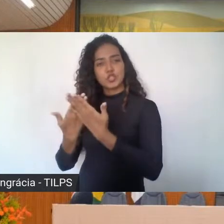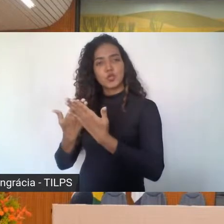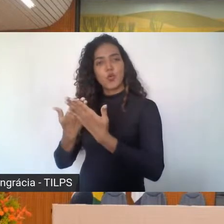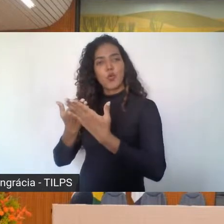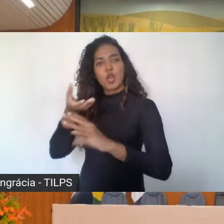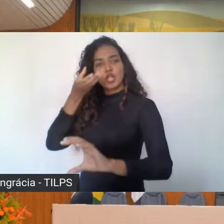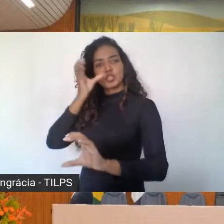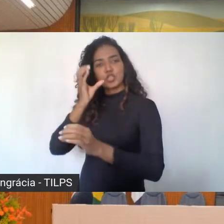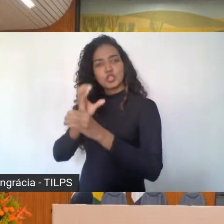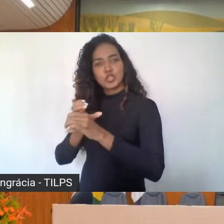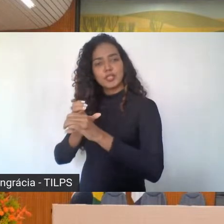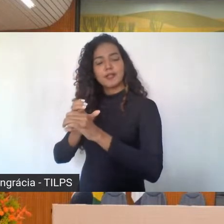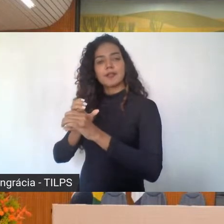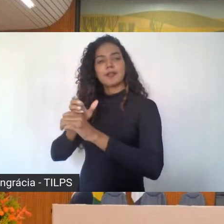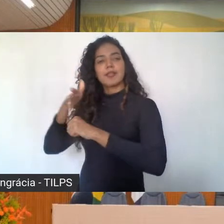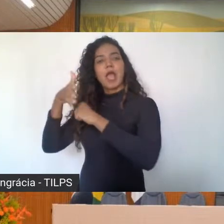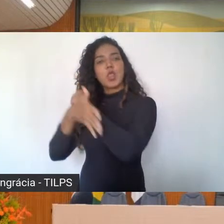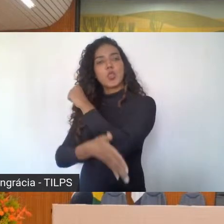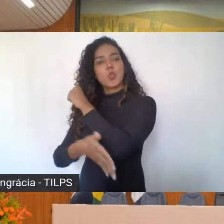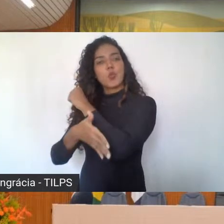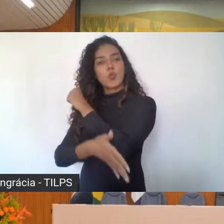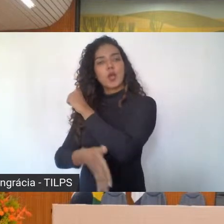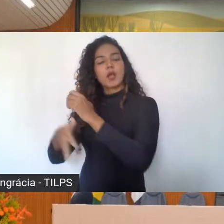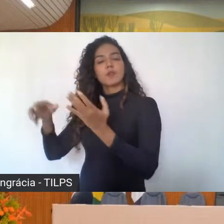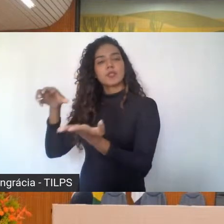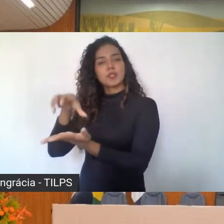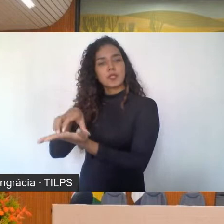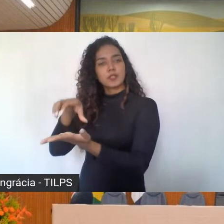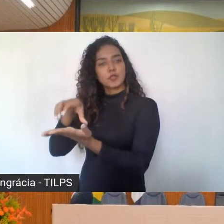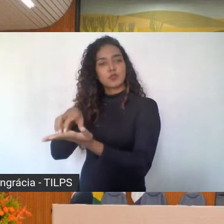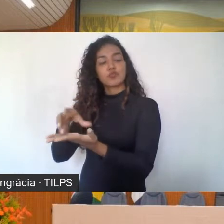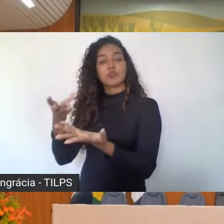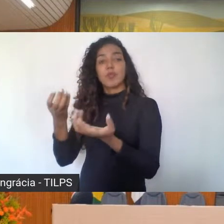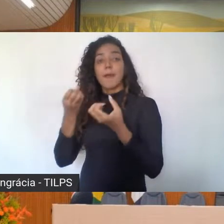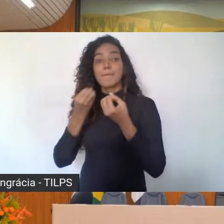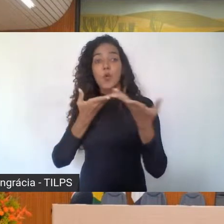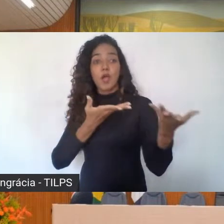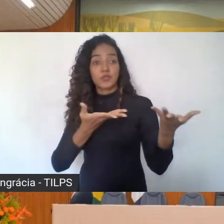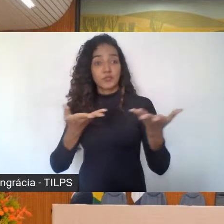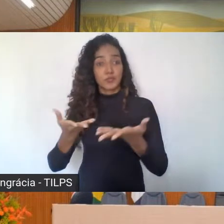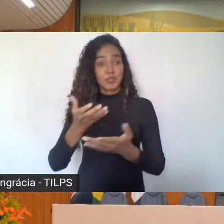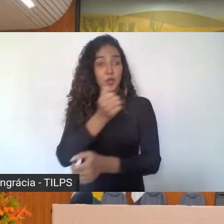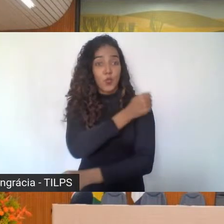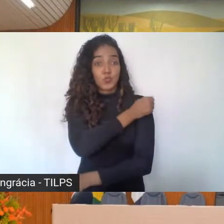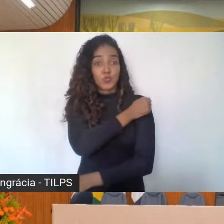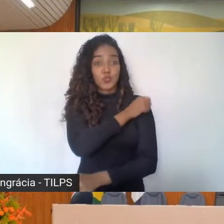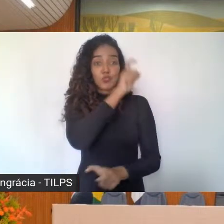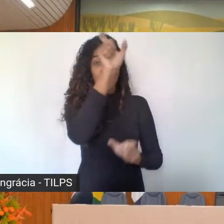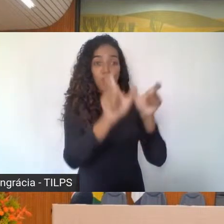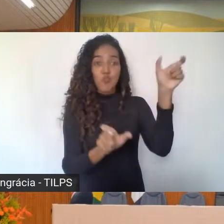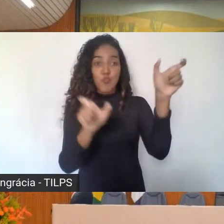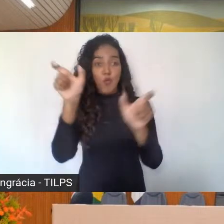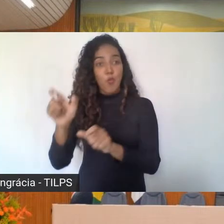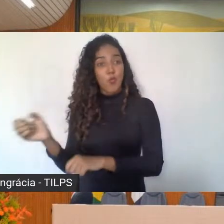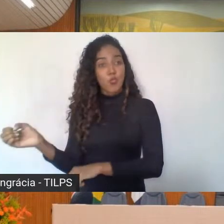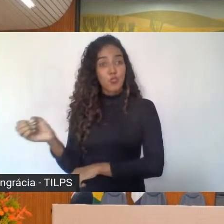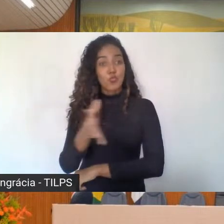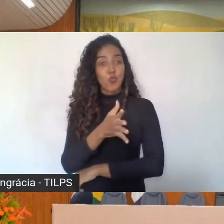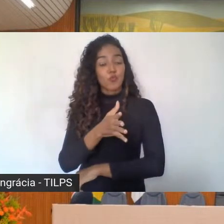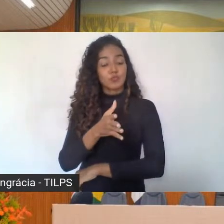Santo Agostinho. Dou as boas-vindas aos novos estudantes nesse início de semestre